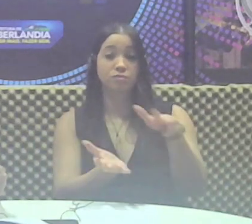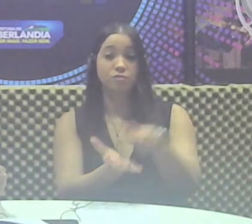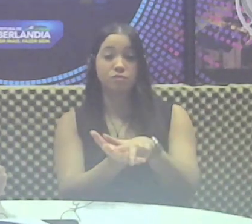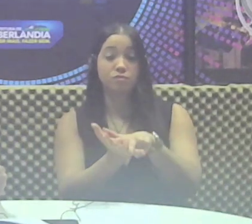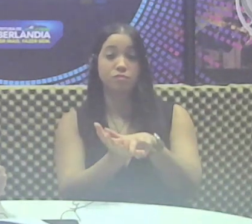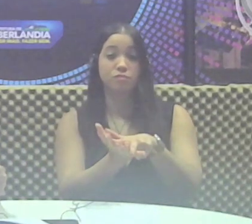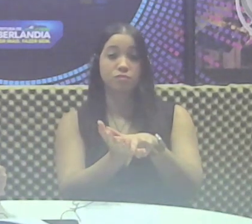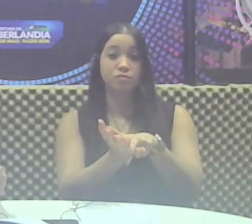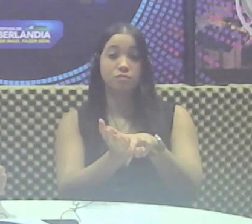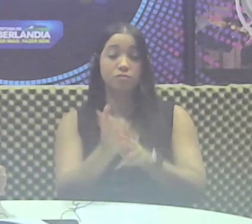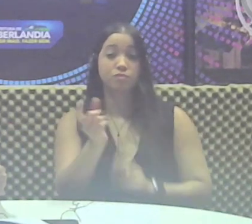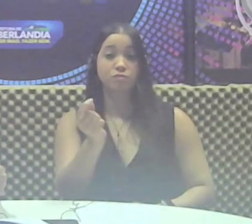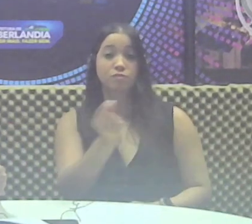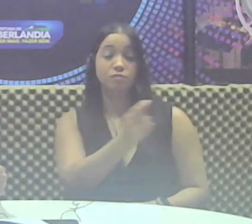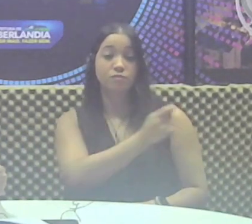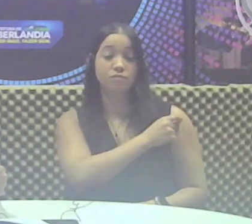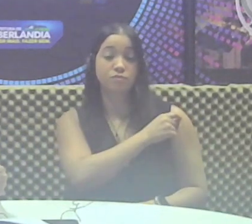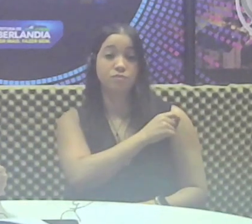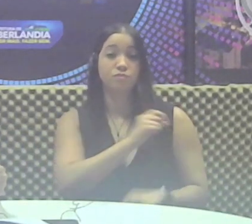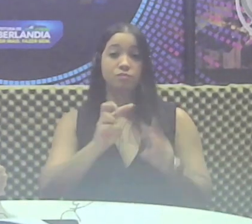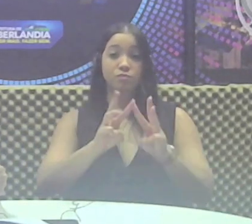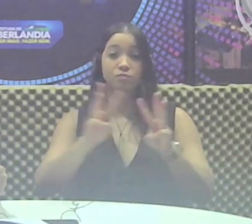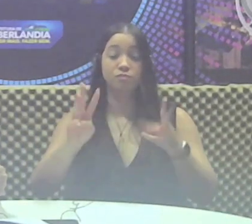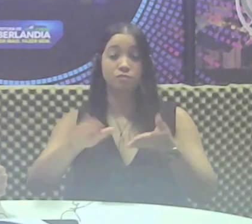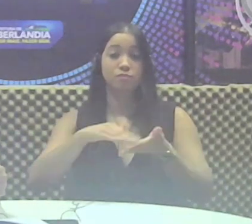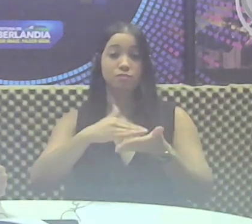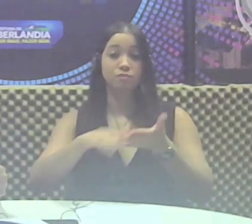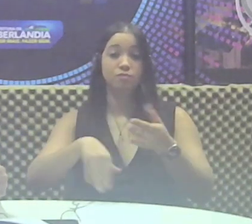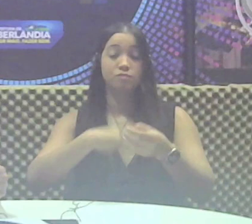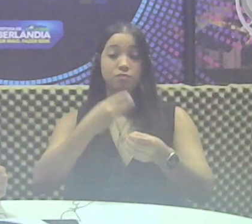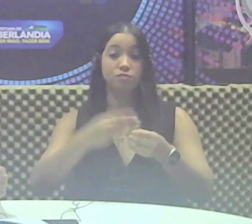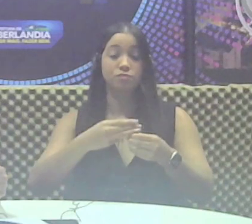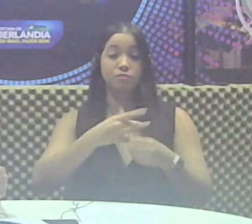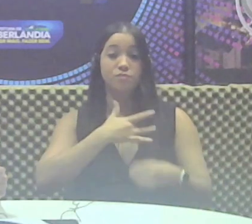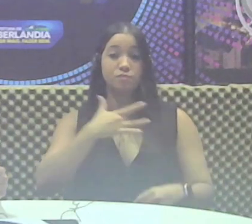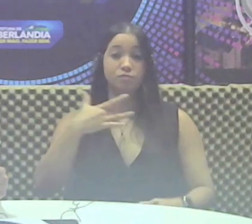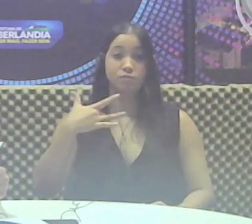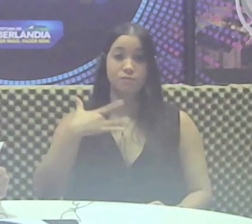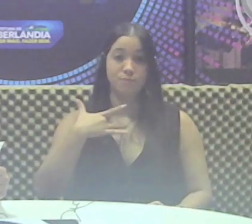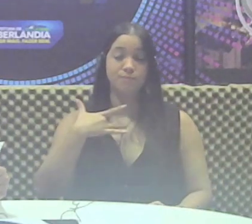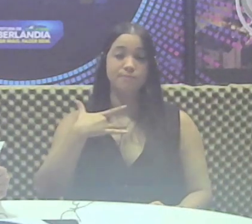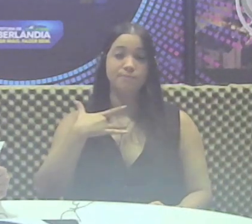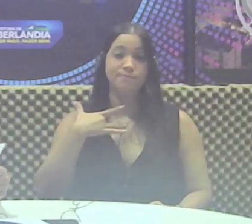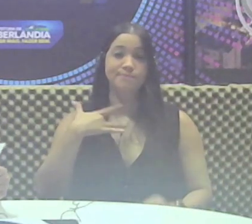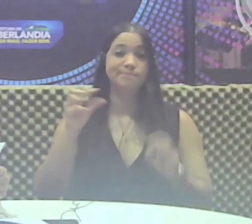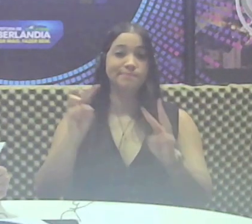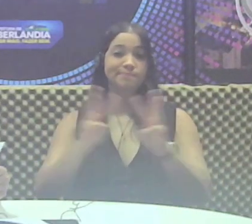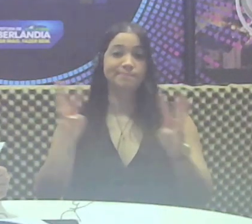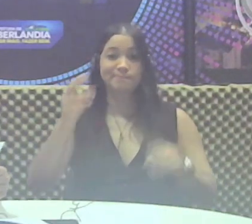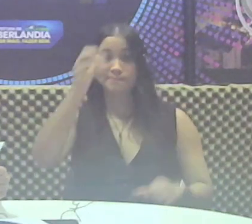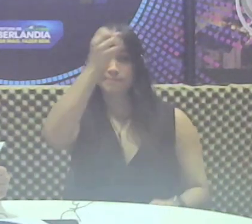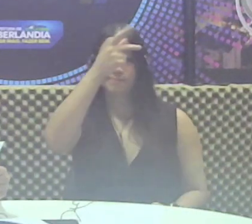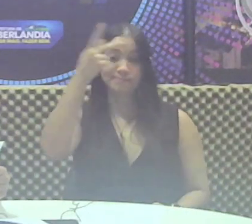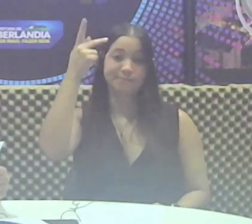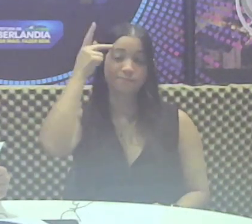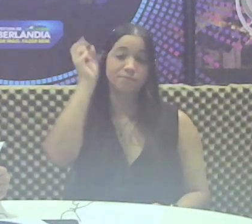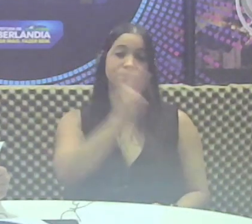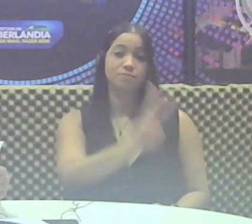que está na guia Vacinação, na página da Secretaria Municipal de Saúde. O portal da Prefeitura fica